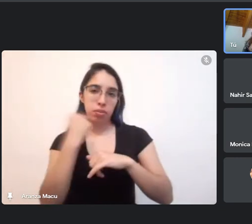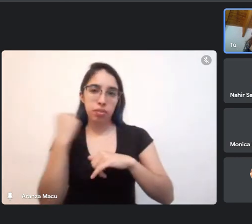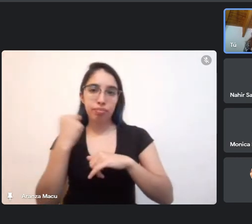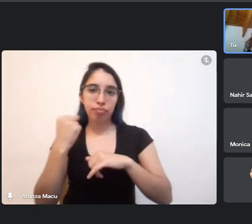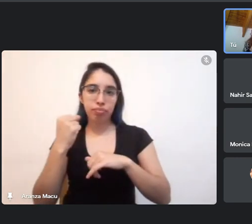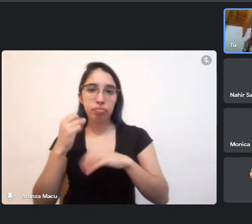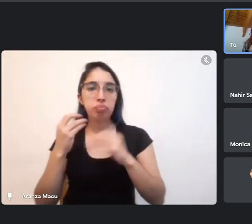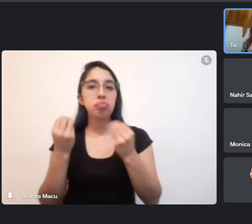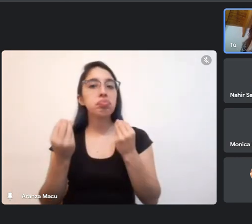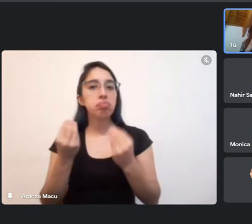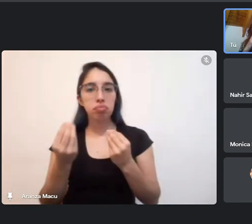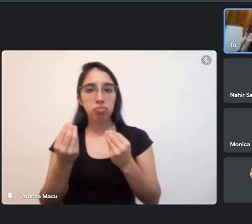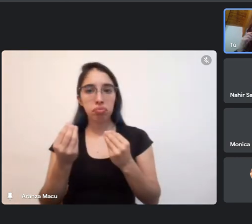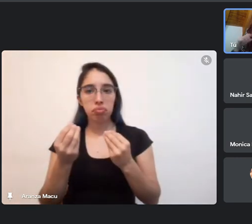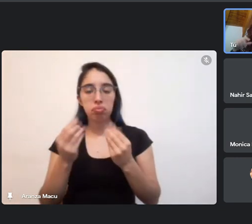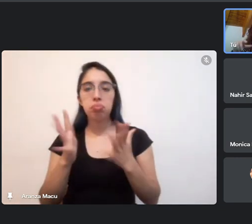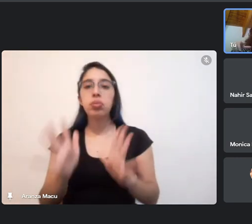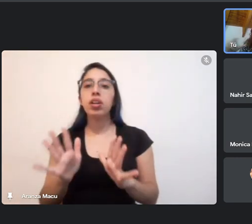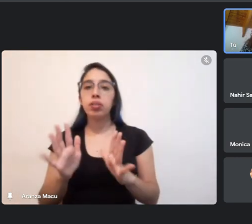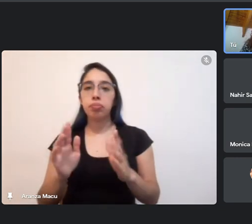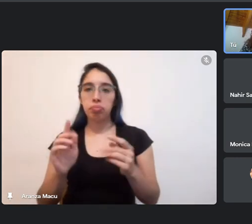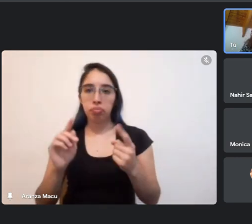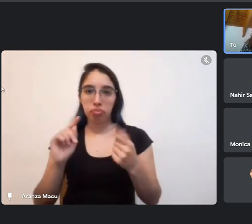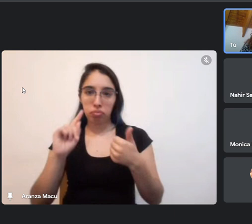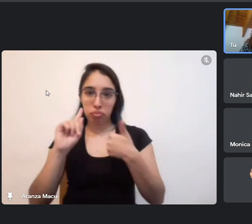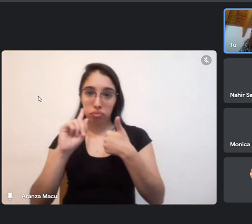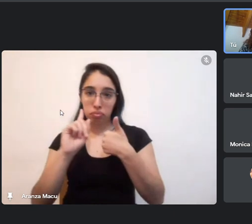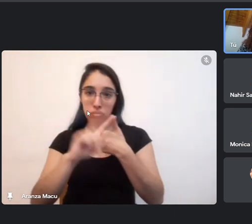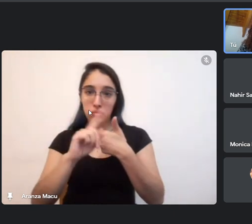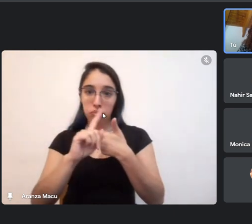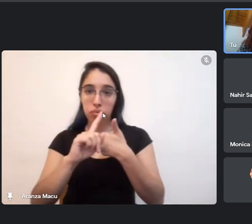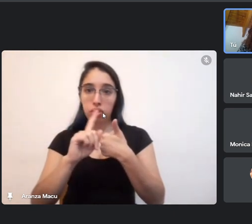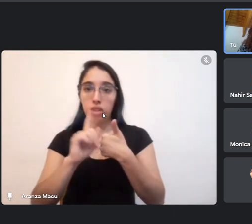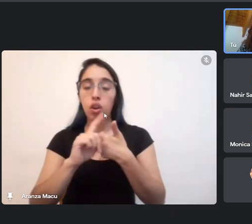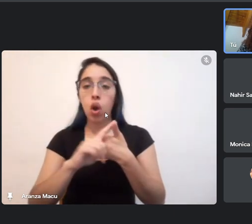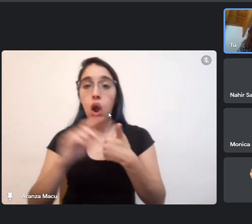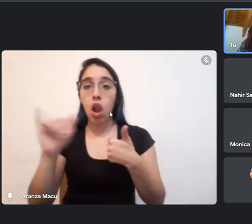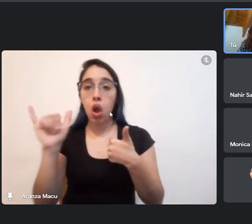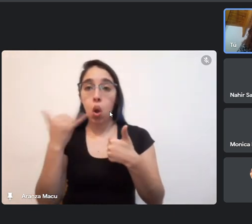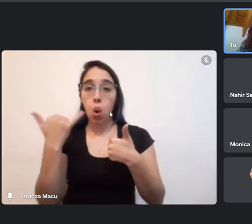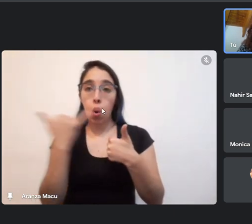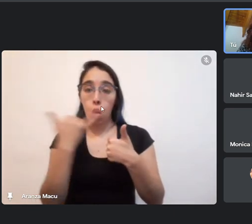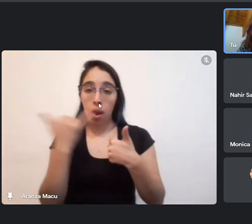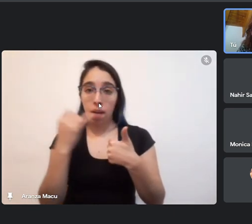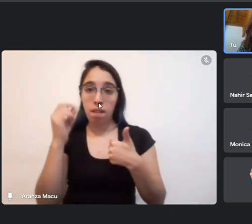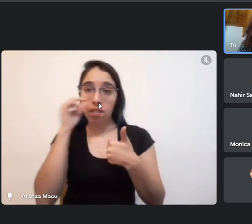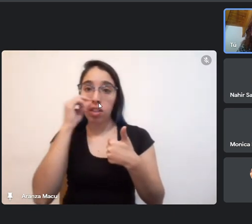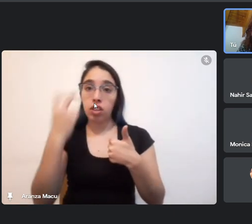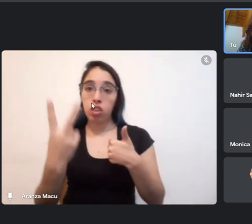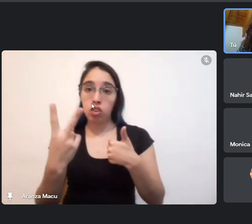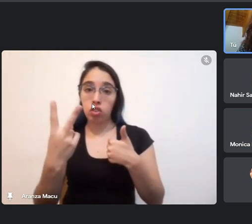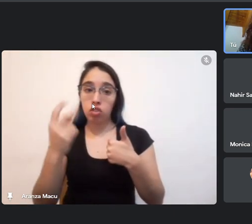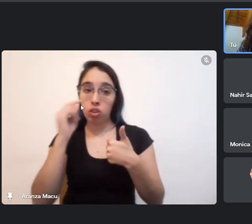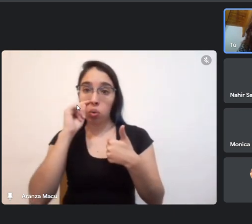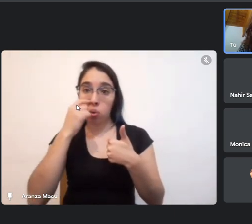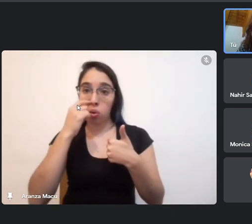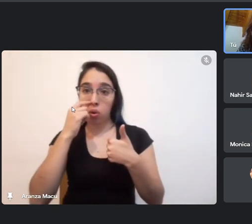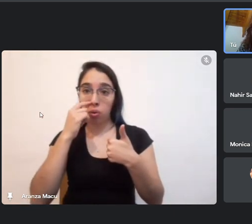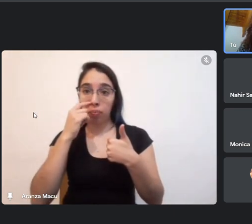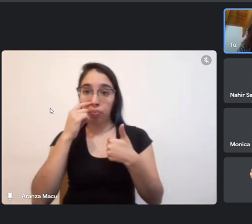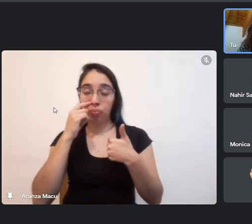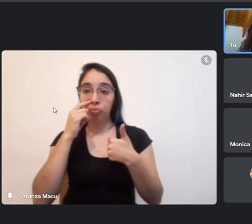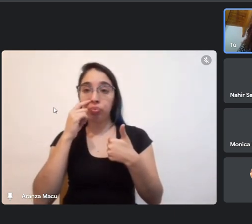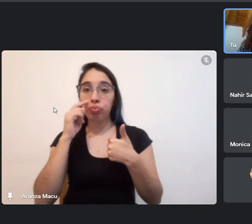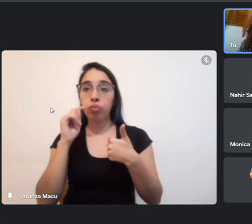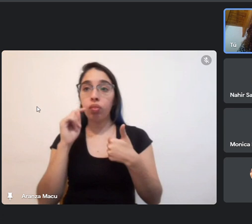Les quería comentar que el jueves 22 de junio, que yo había publicado que íbamos a tener clases, o sea, la